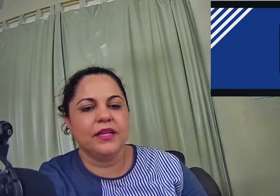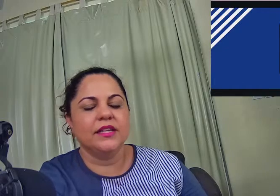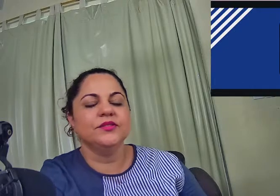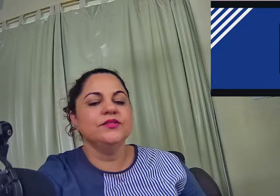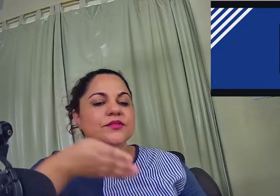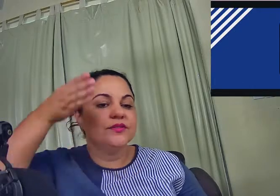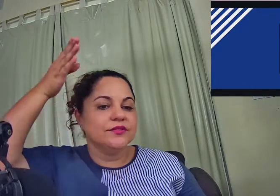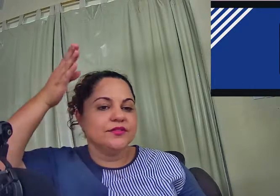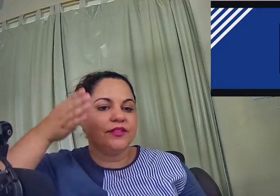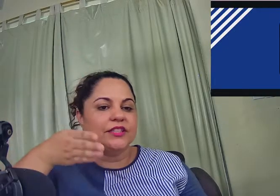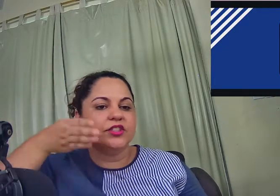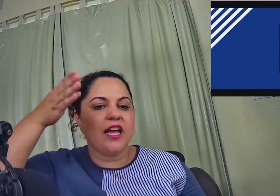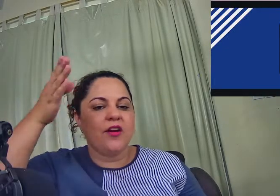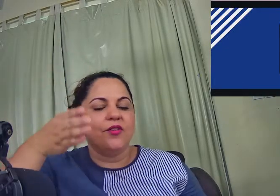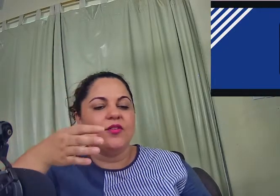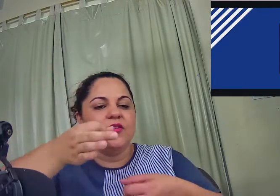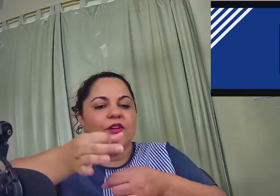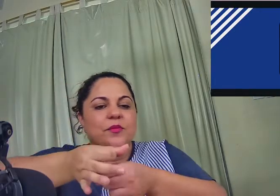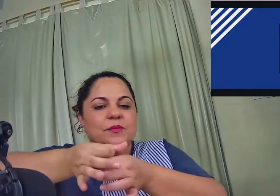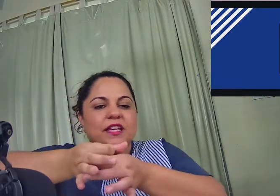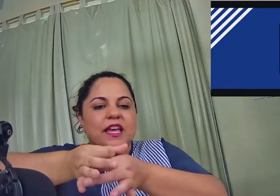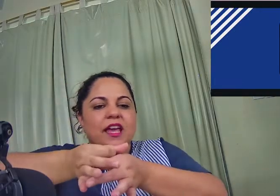Plano vertical. Como eu expliquei, ó.